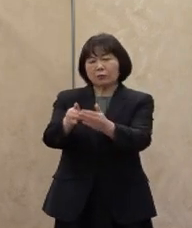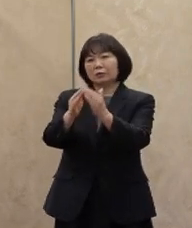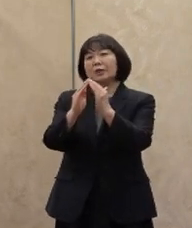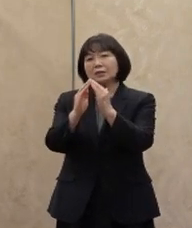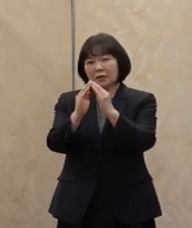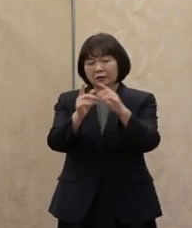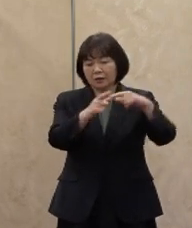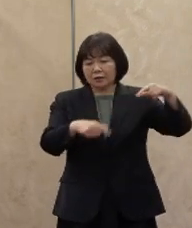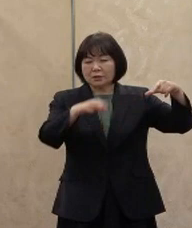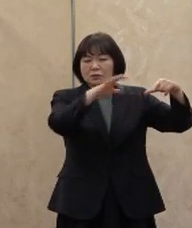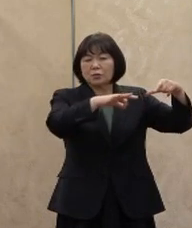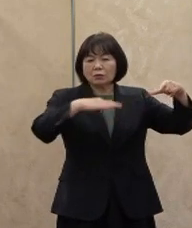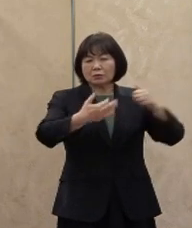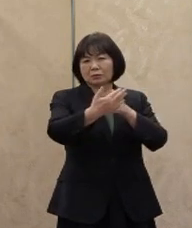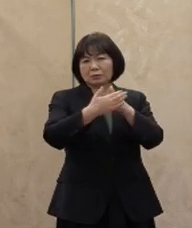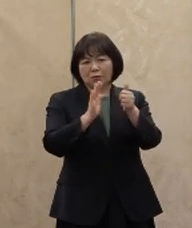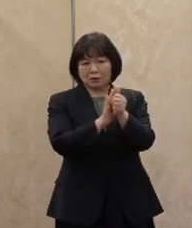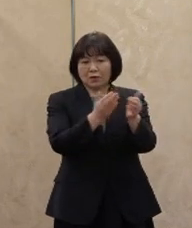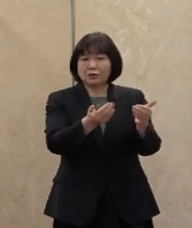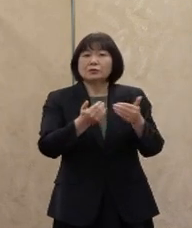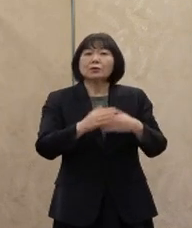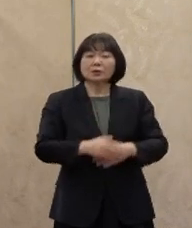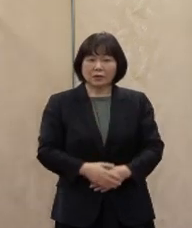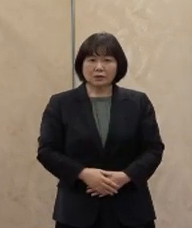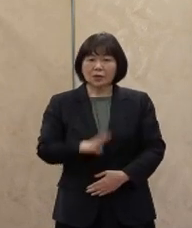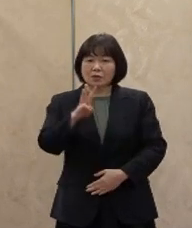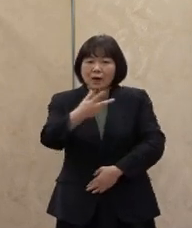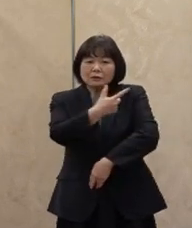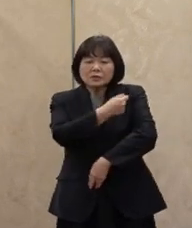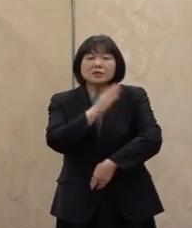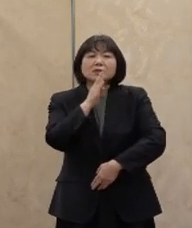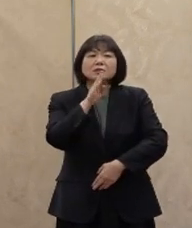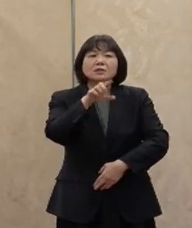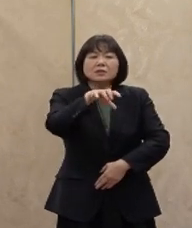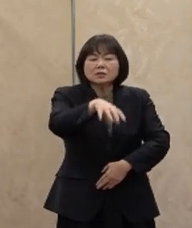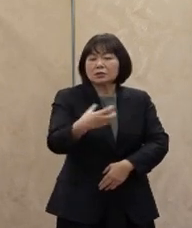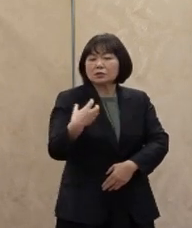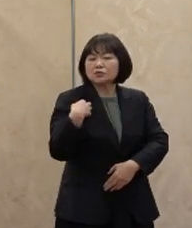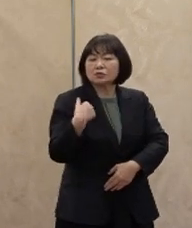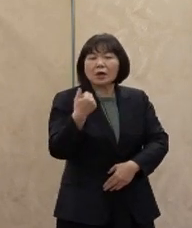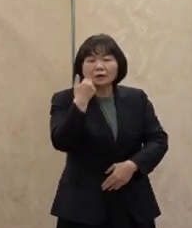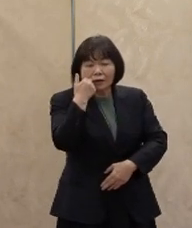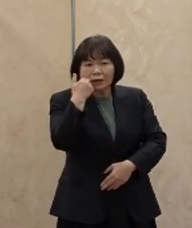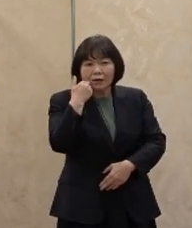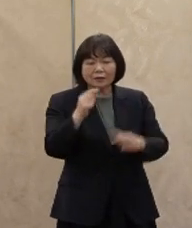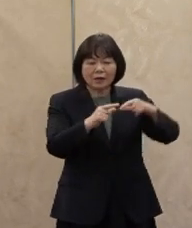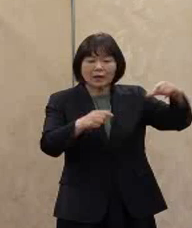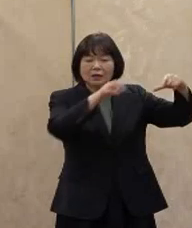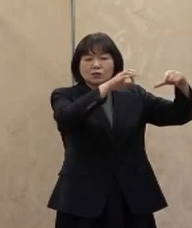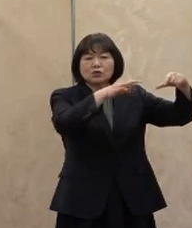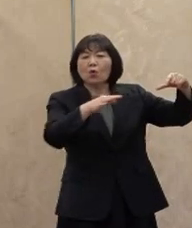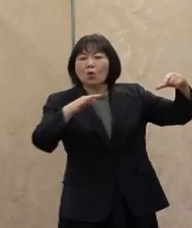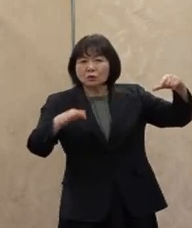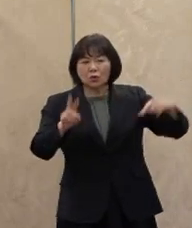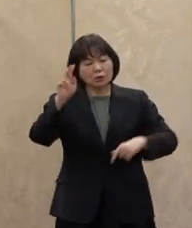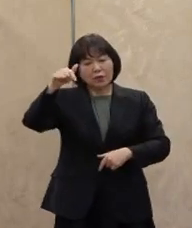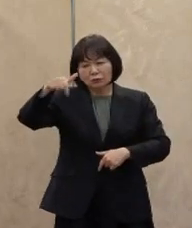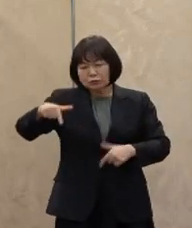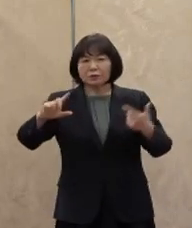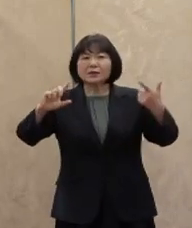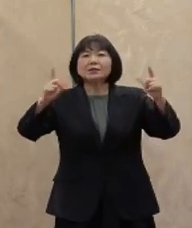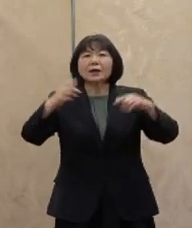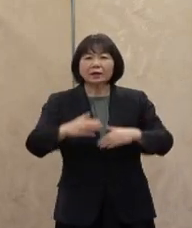町村との協力が必要です。で、これはワクチンの実施するのは主体は市町村です。大阪府ではなくて市町村な